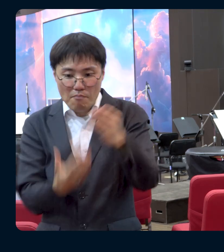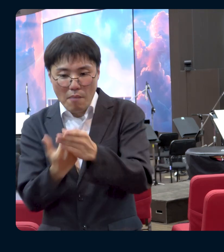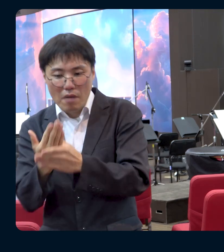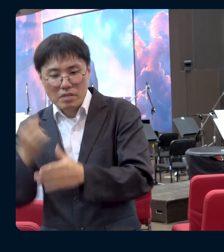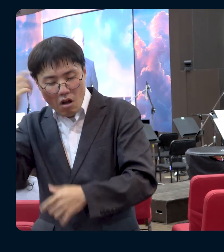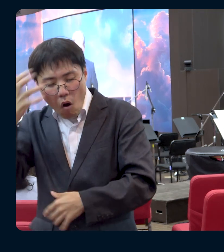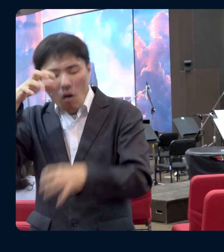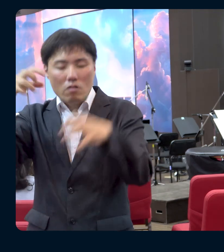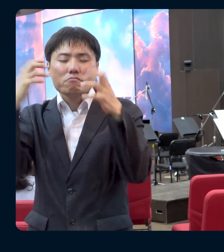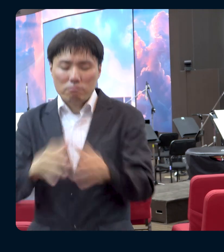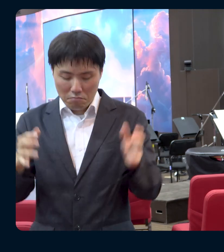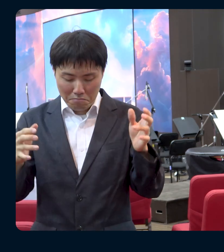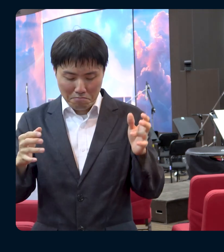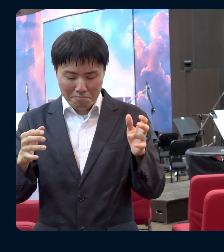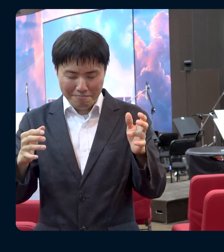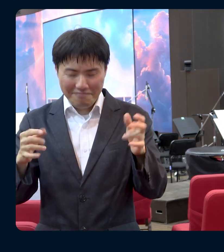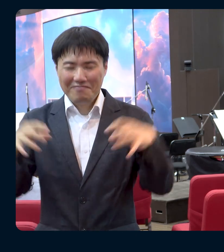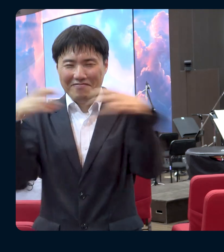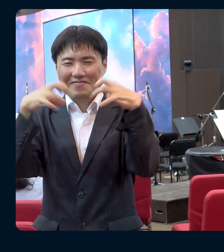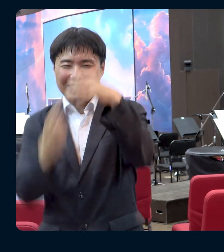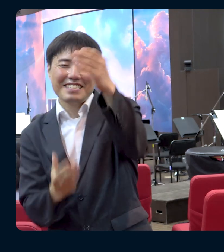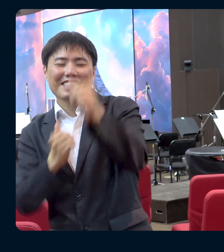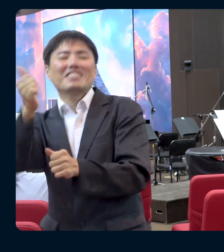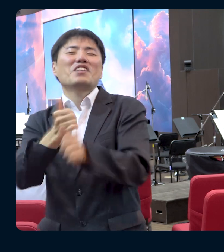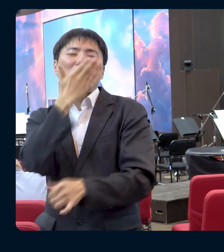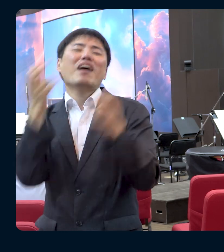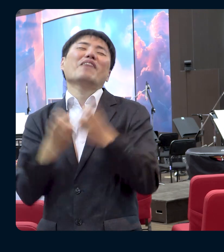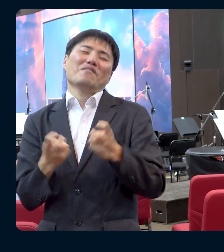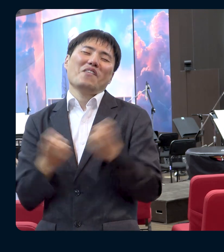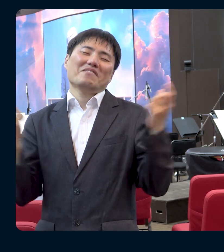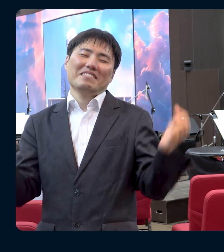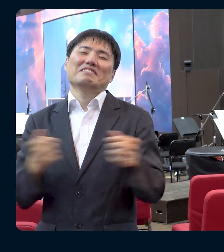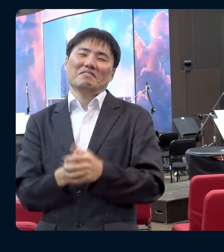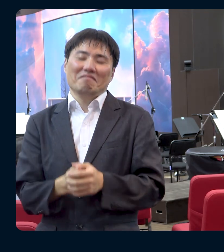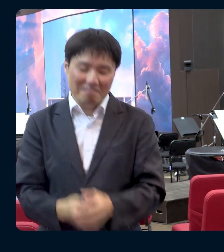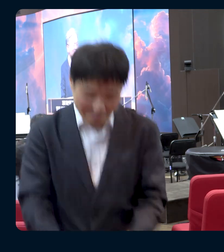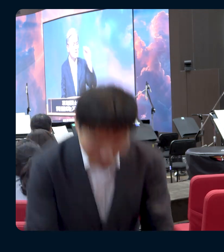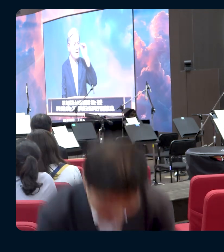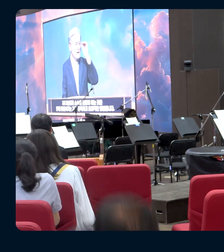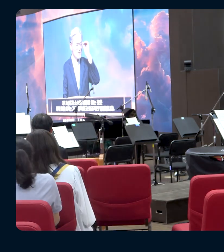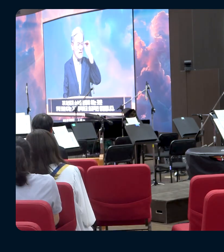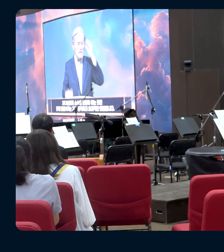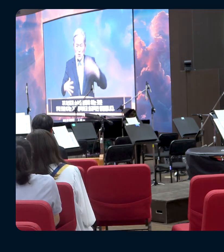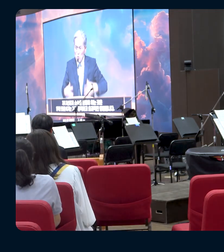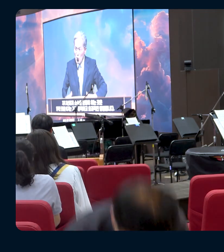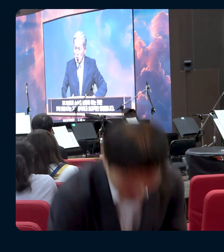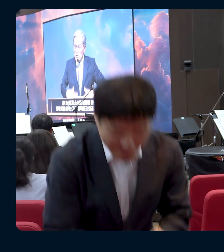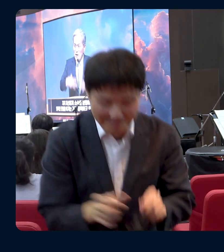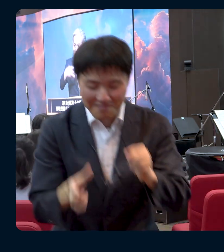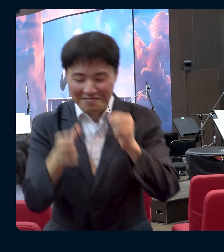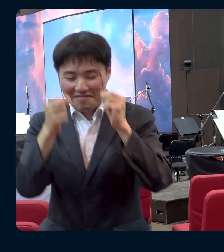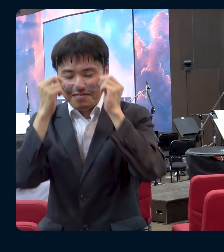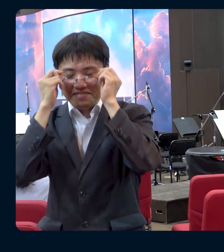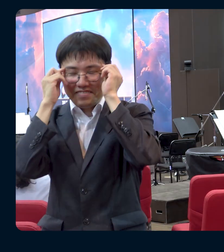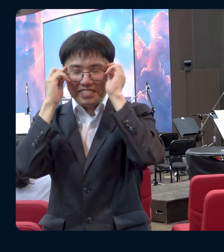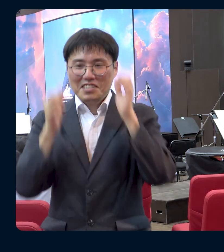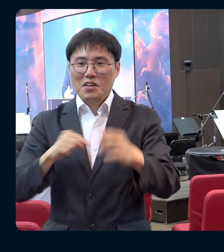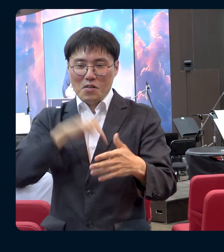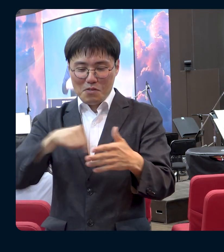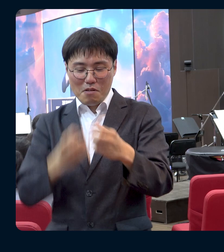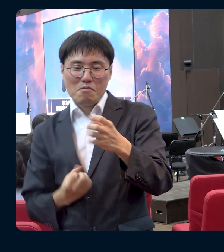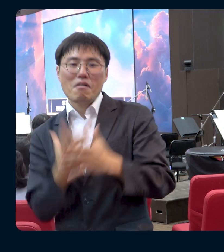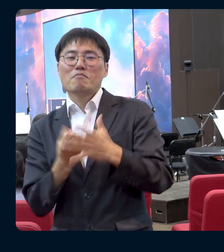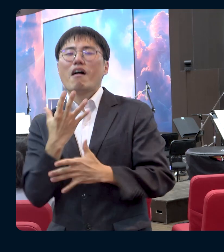있는 영적 전쟁을 이기는 가장 효과적인 방법이에요. 영적 전쟁 중에 제일 힘든 게 이